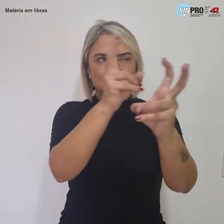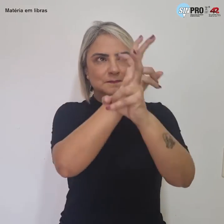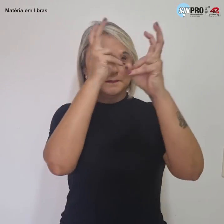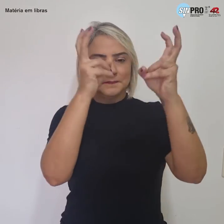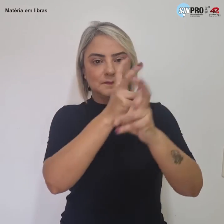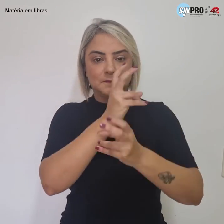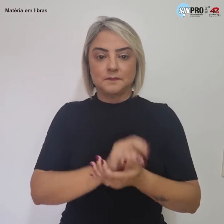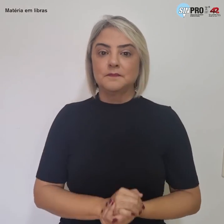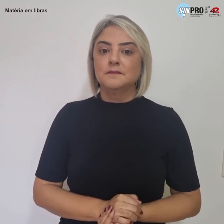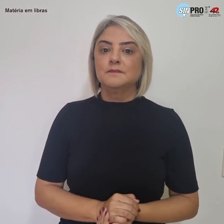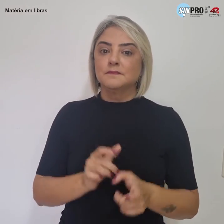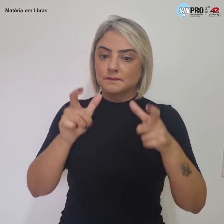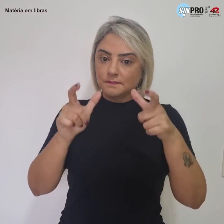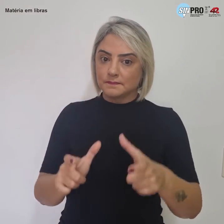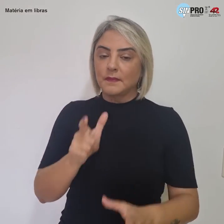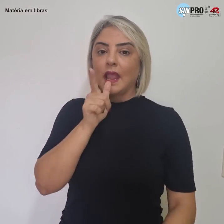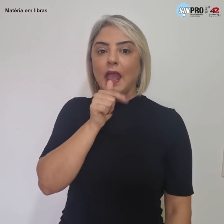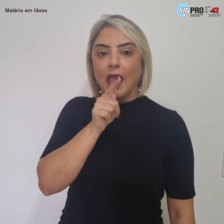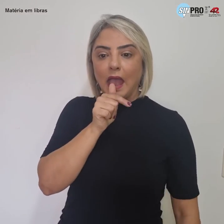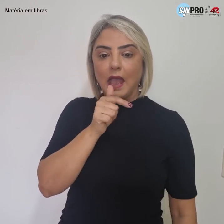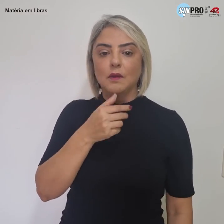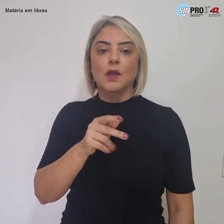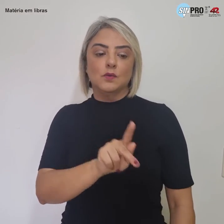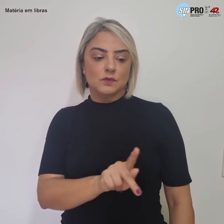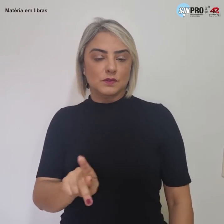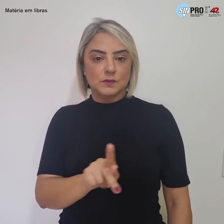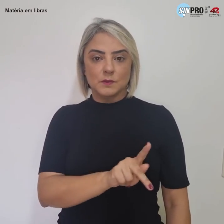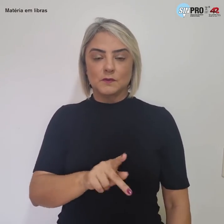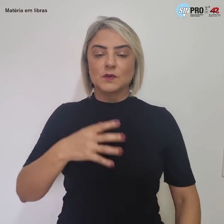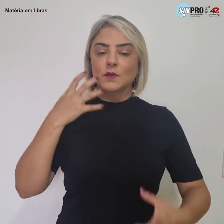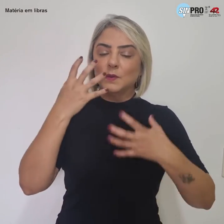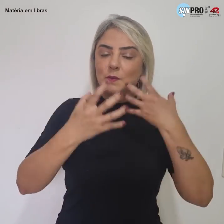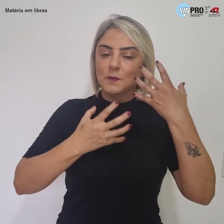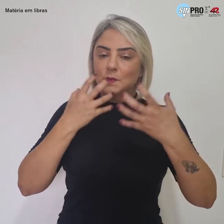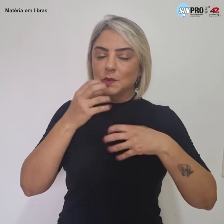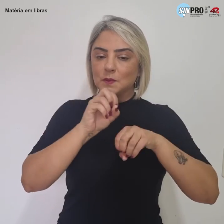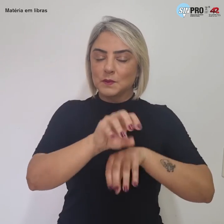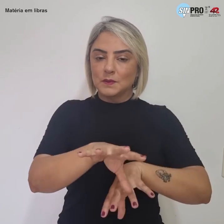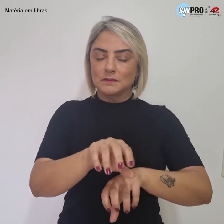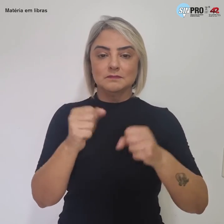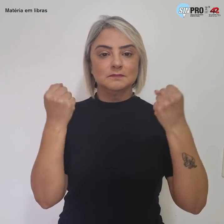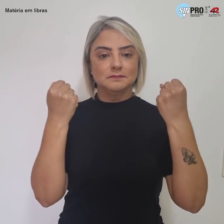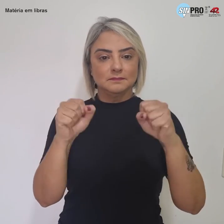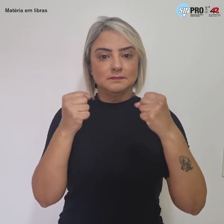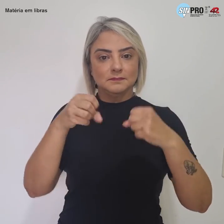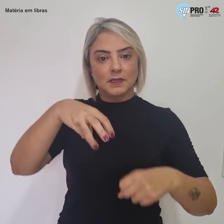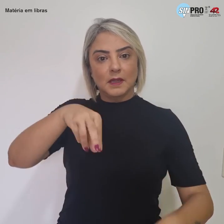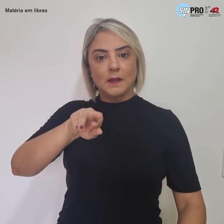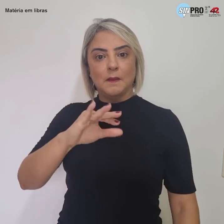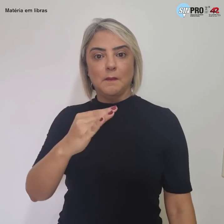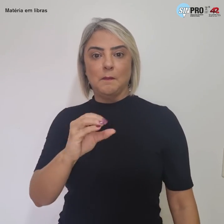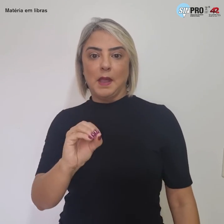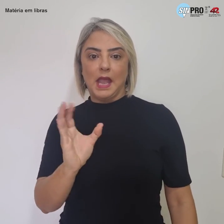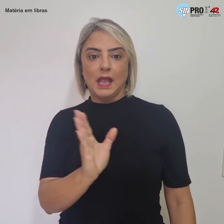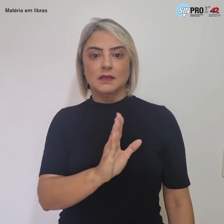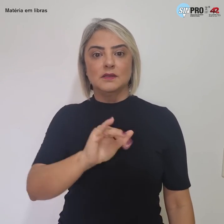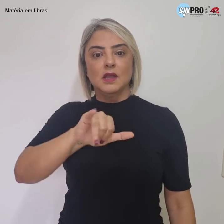Na estação da água, os professores de Música e Educação Física, Márcio Leite e Jairo